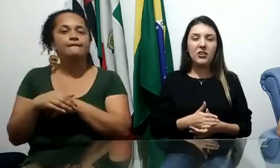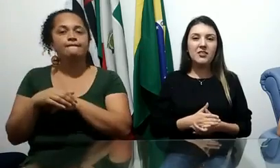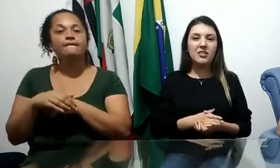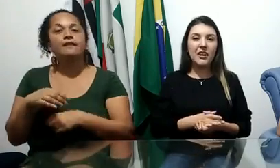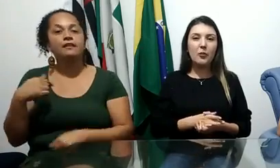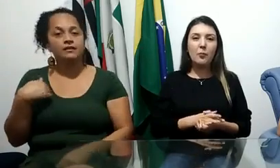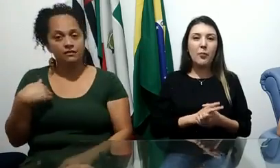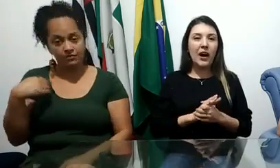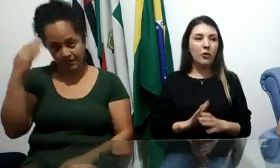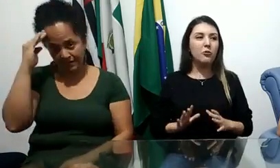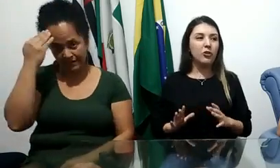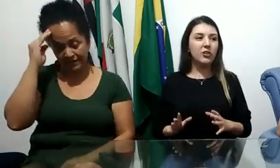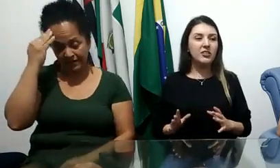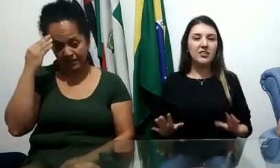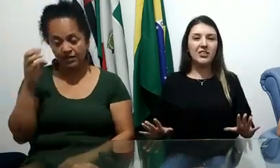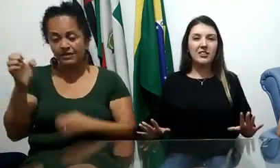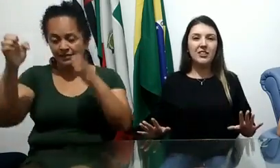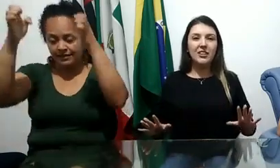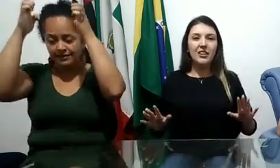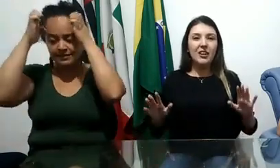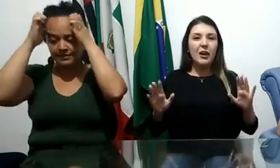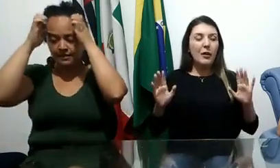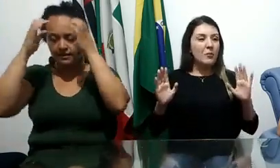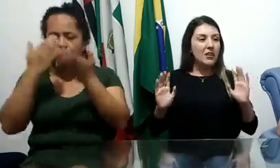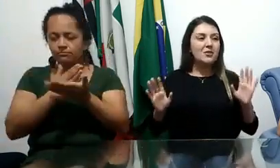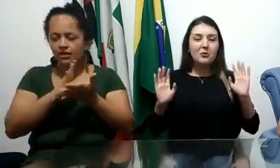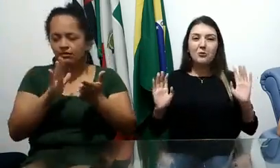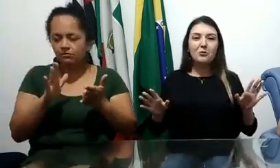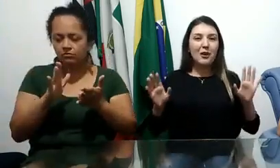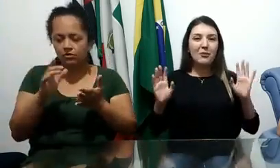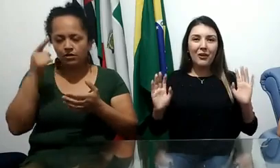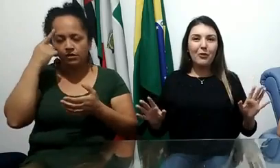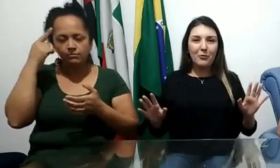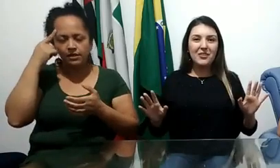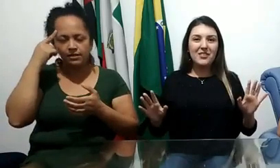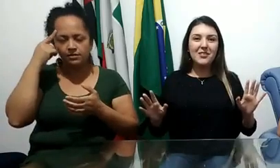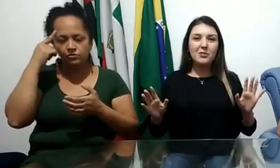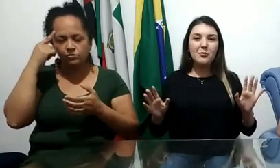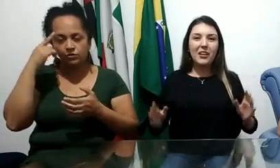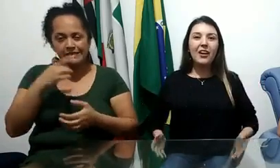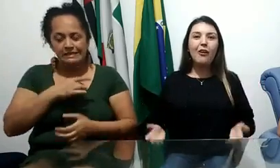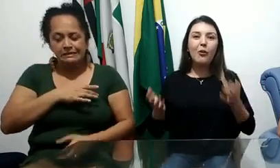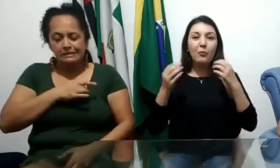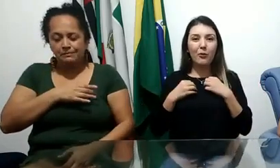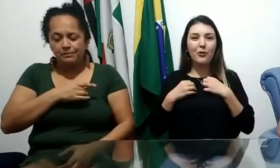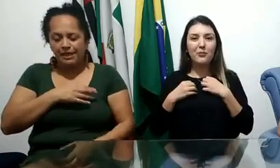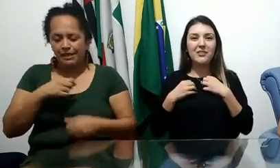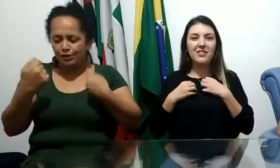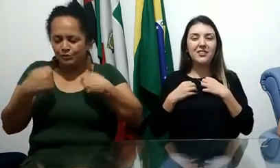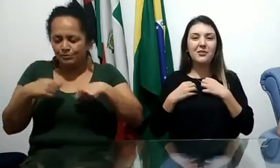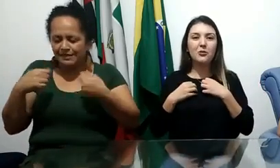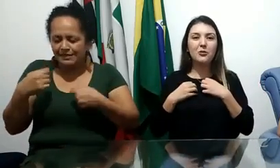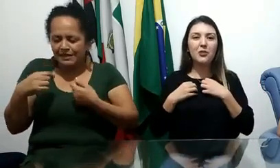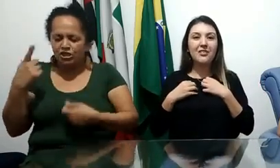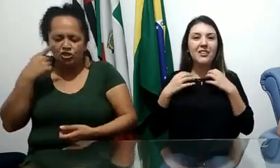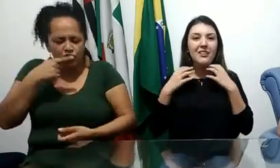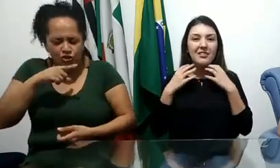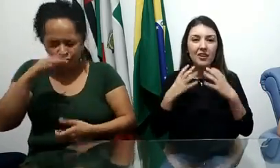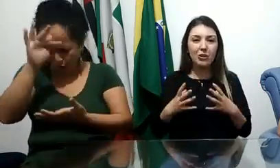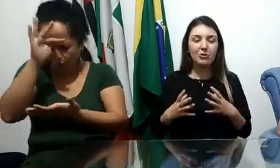momento que Esther parou e falou assim, minha estrutura abalou, preciso me recompor,